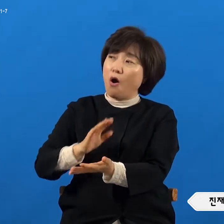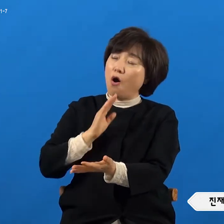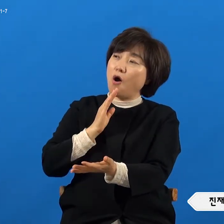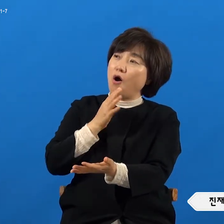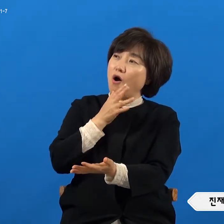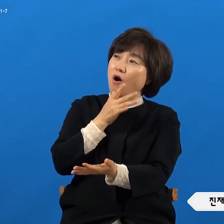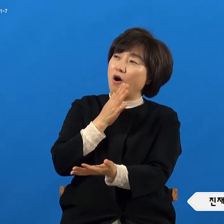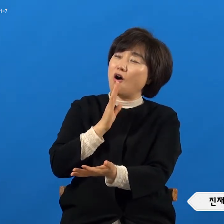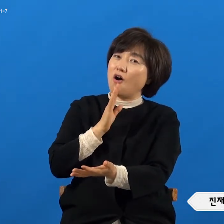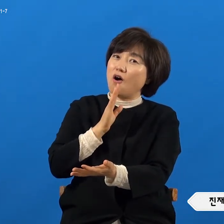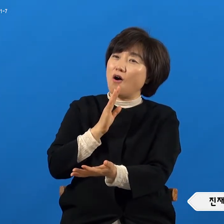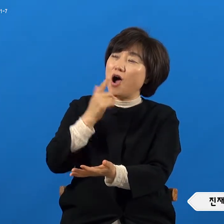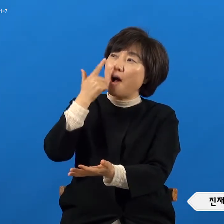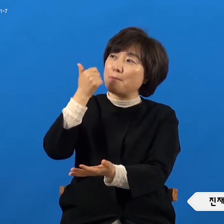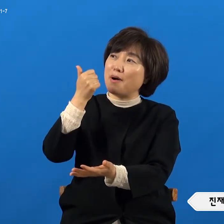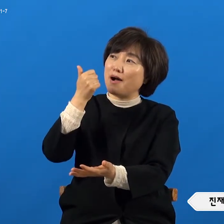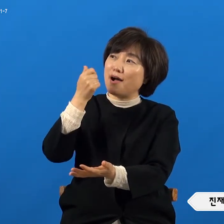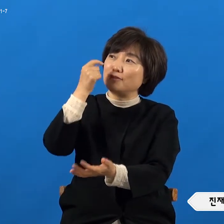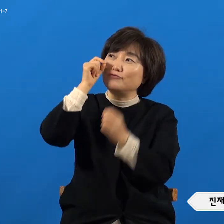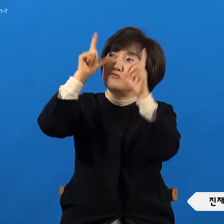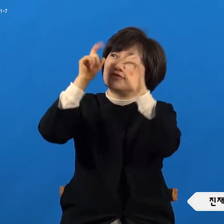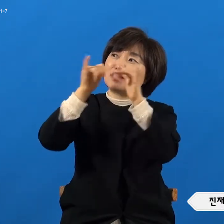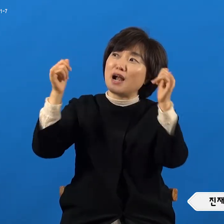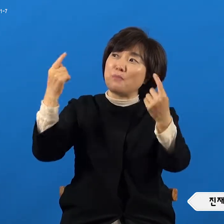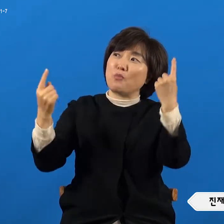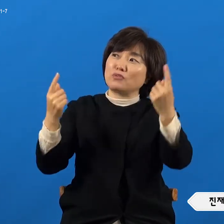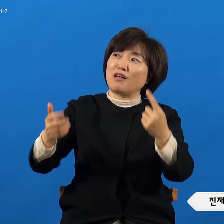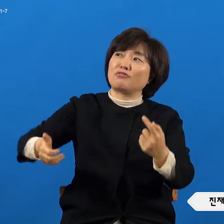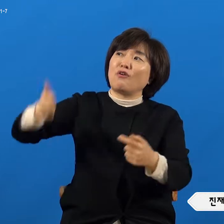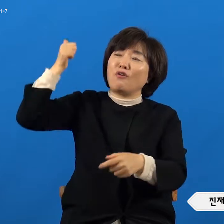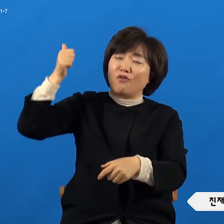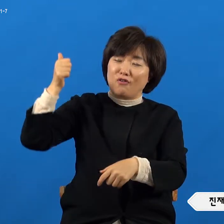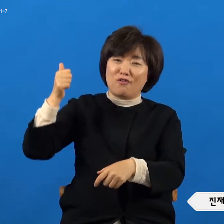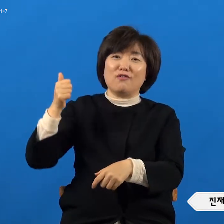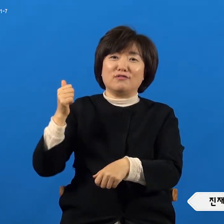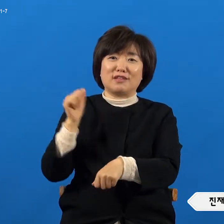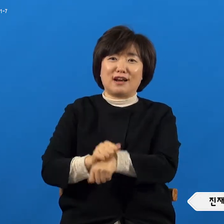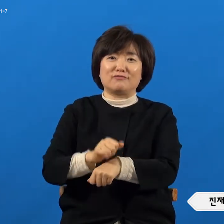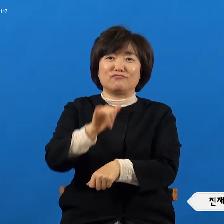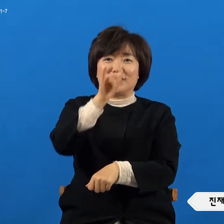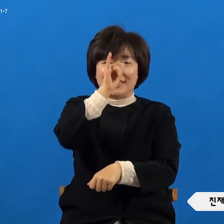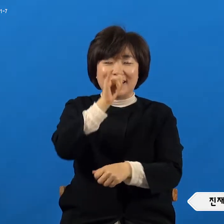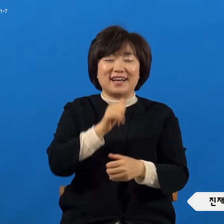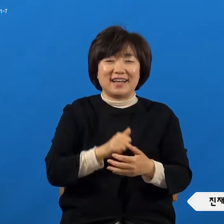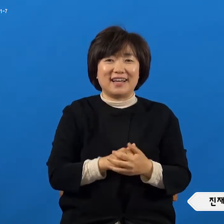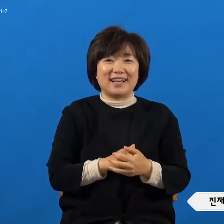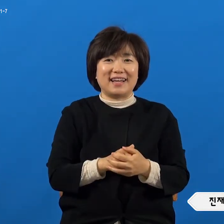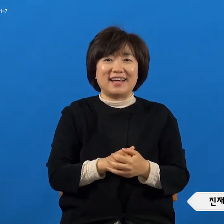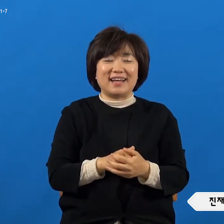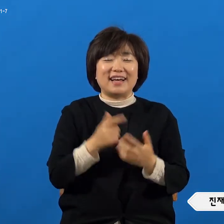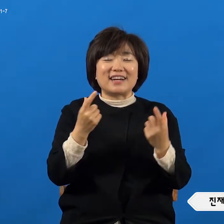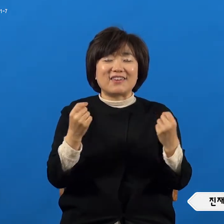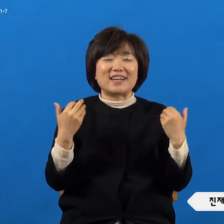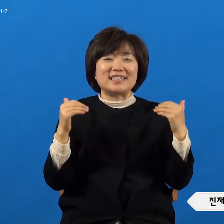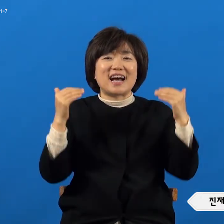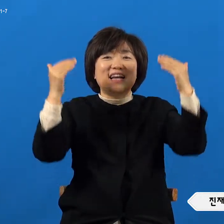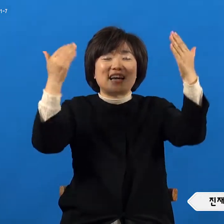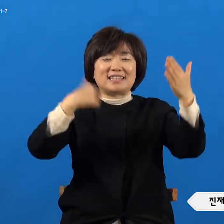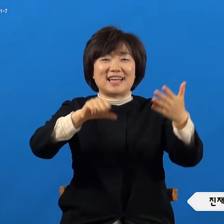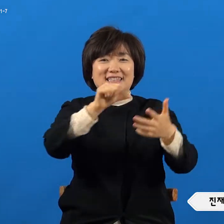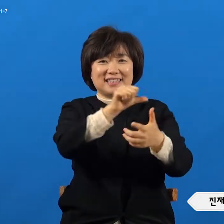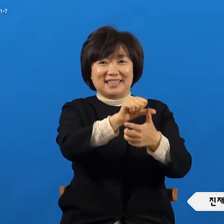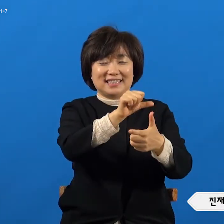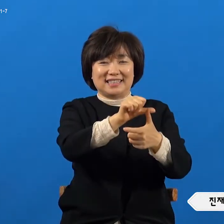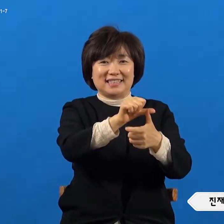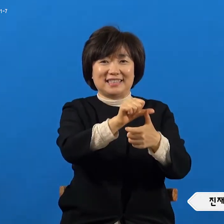정말이네. 아빠가 눈뜬 사람보다 더 잘하는 것이 있구나. 그렇게 자란 큰아이가